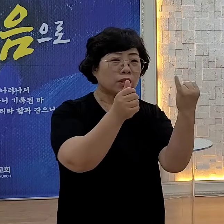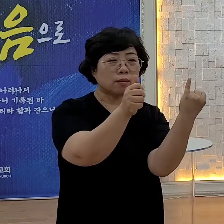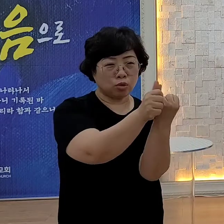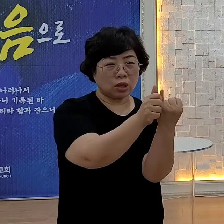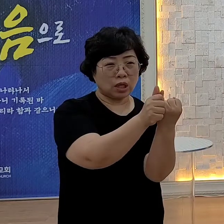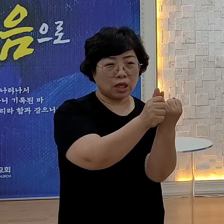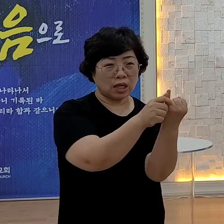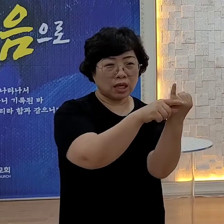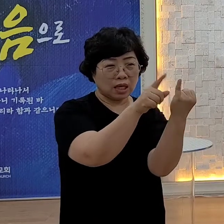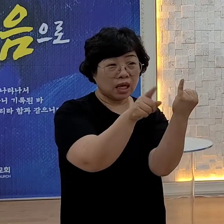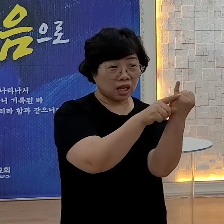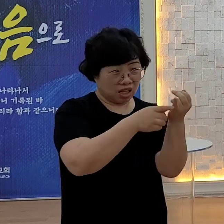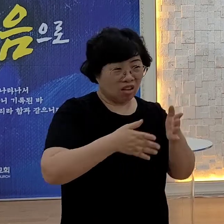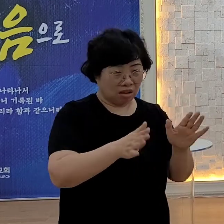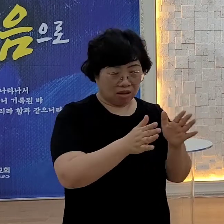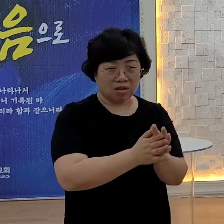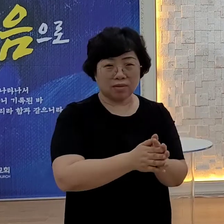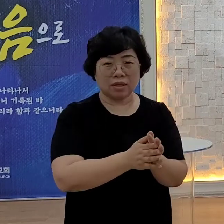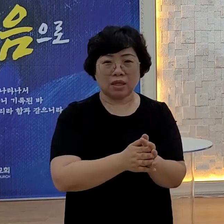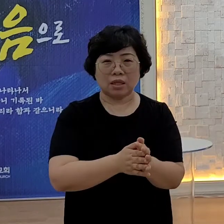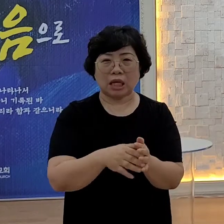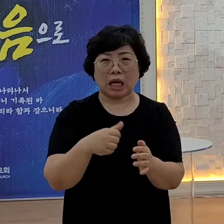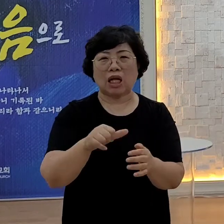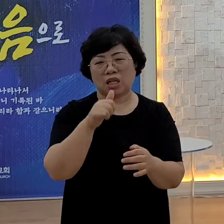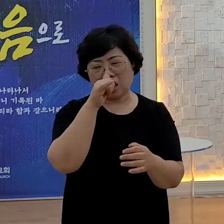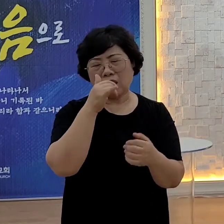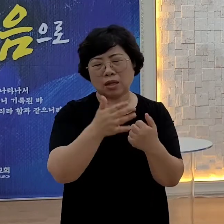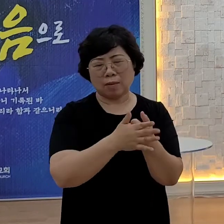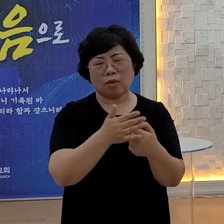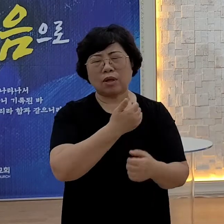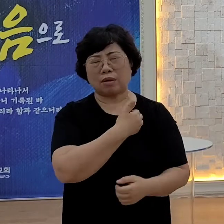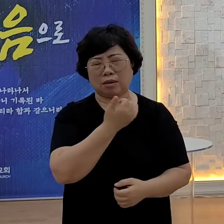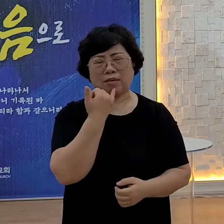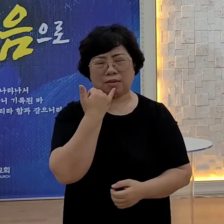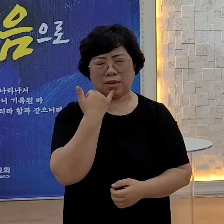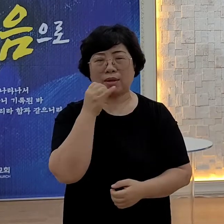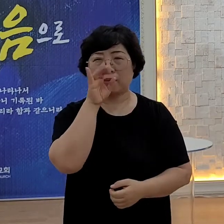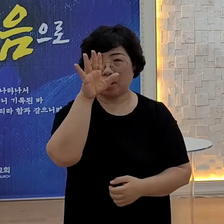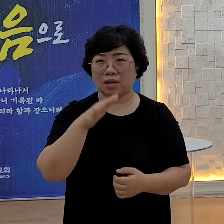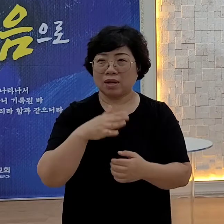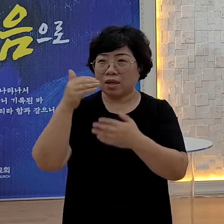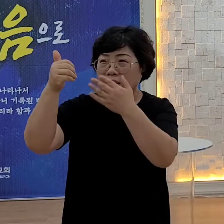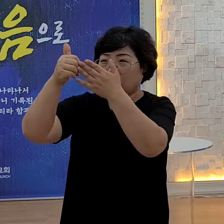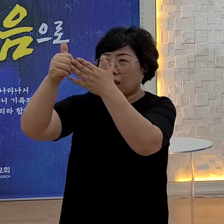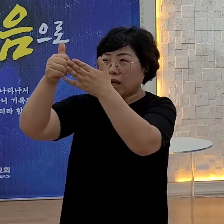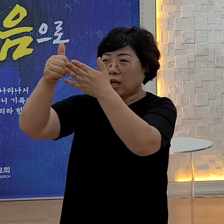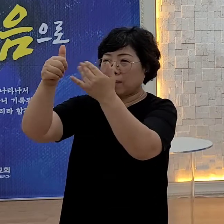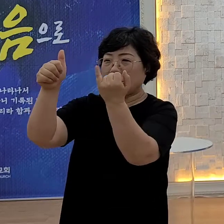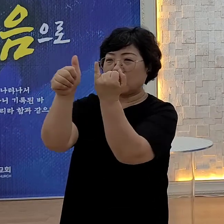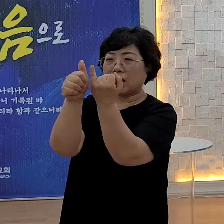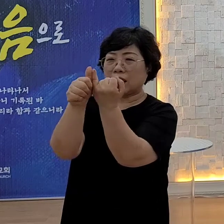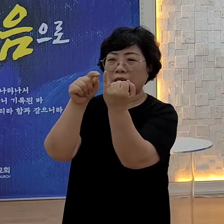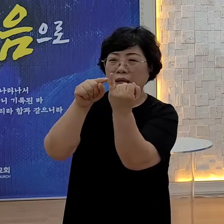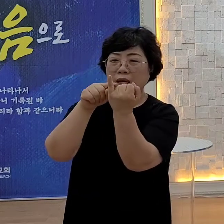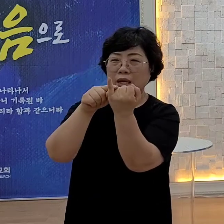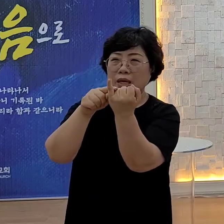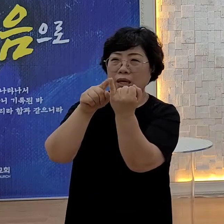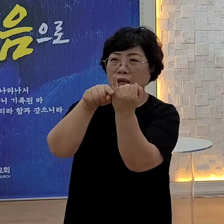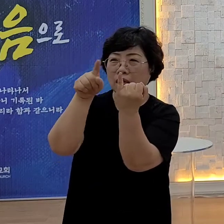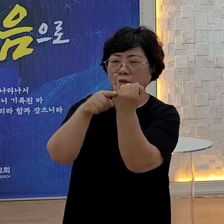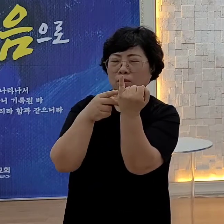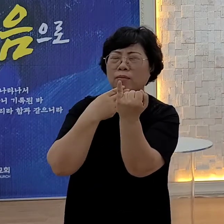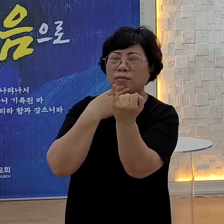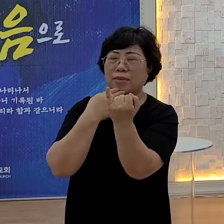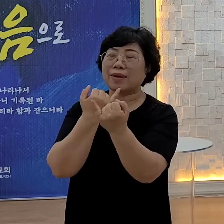엎드려서 웃었다 그랬죠. 지금 하나님께서 아브라함에게 나타나셔서 100세인데 이제